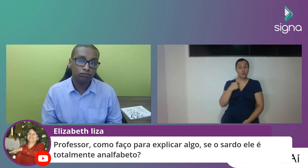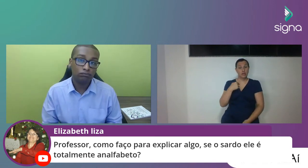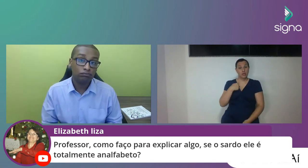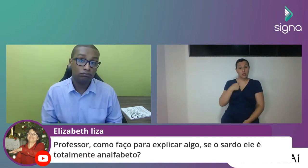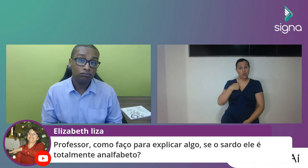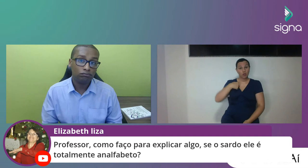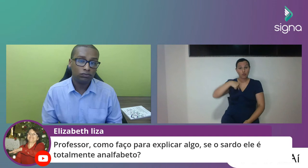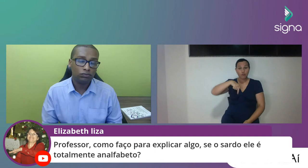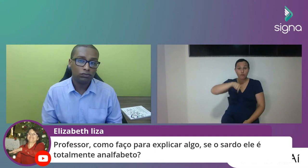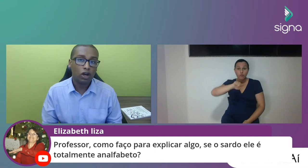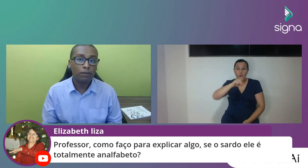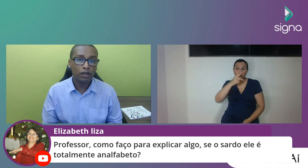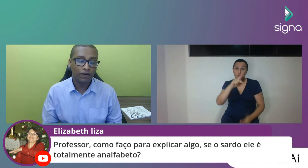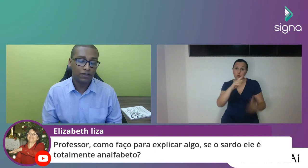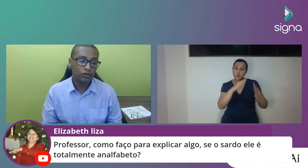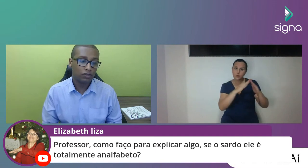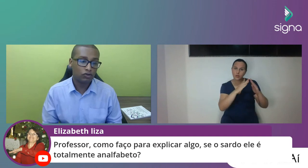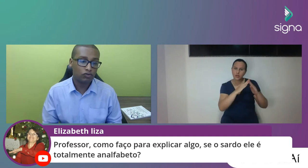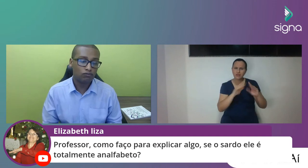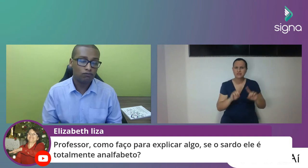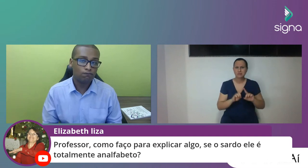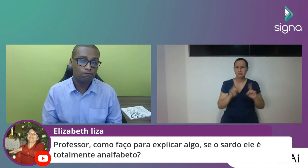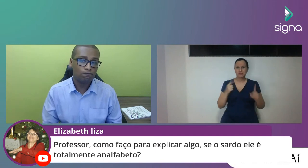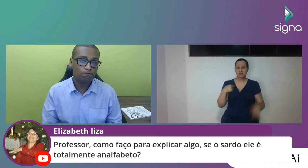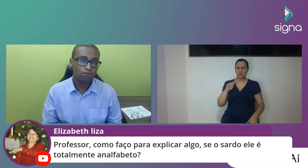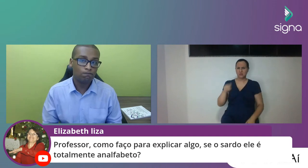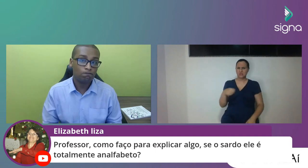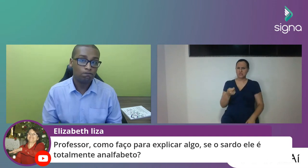nenhum. Como que eu faço isso?